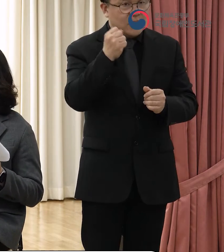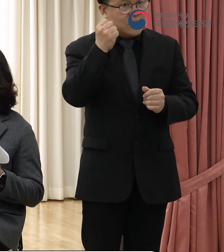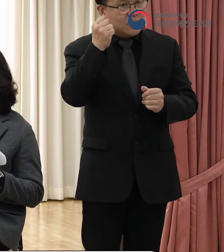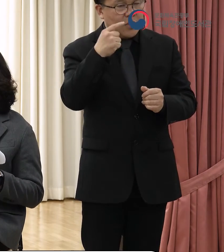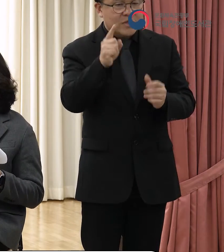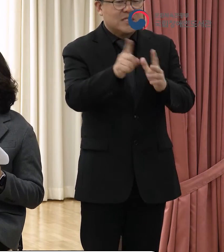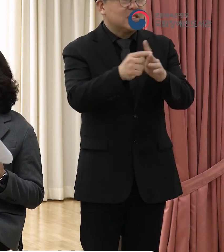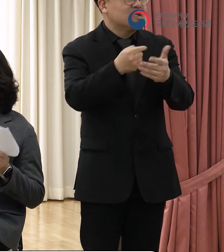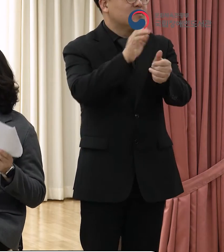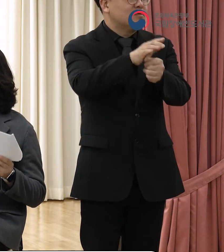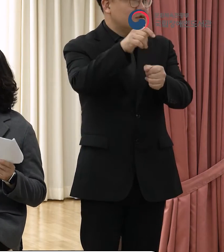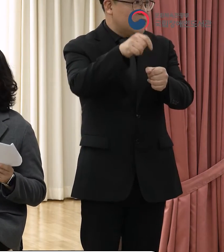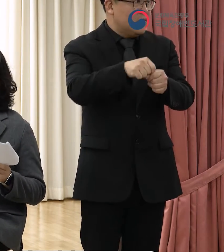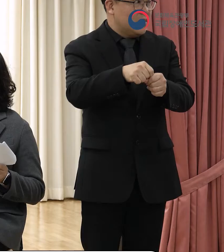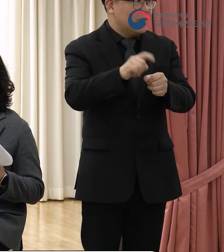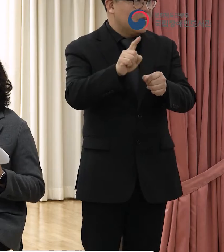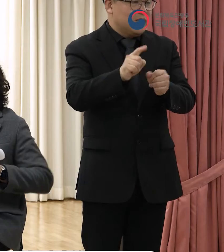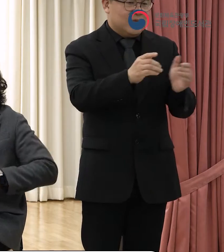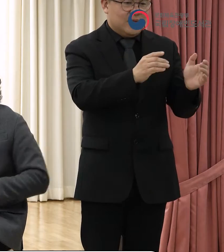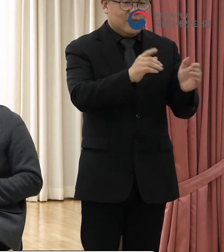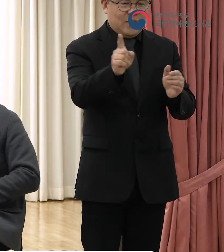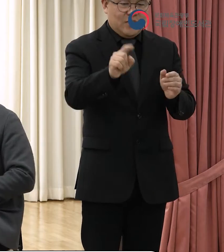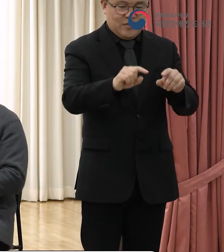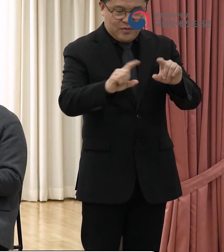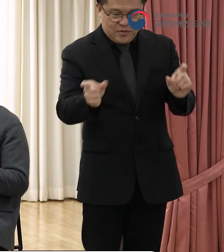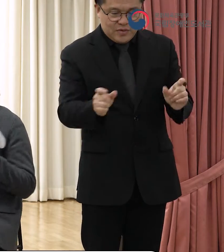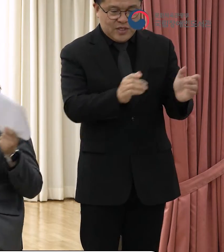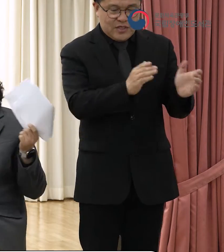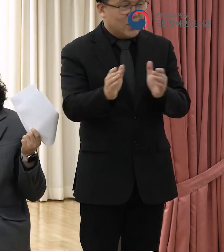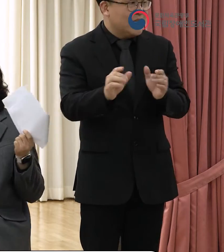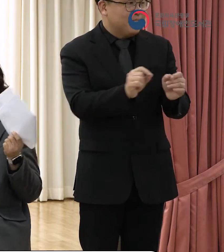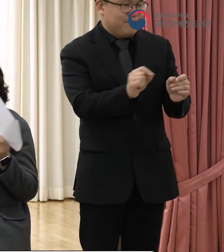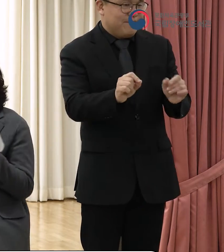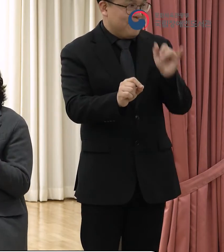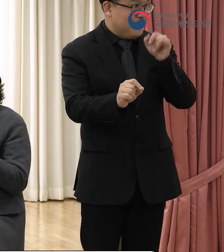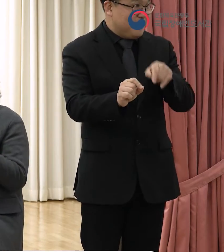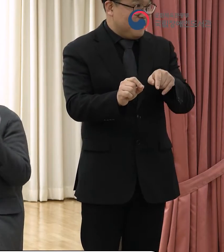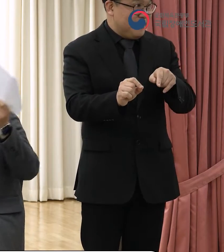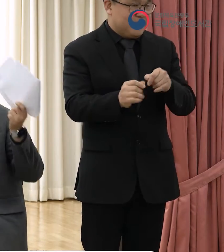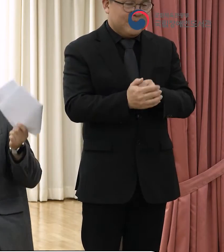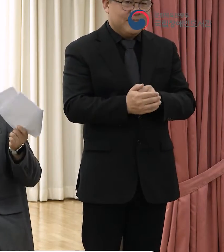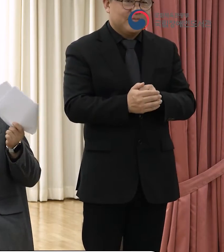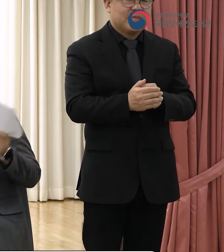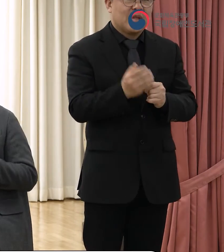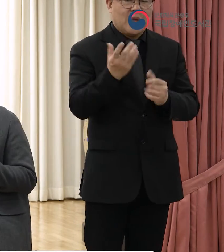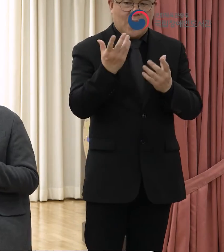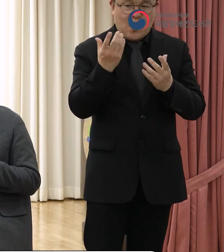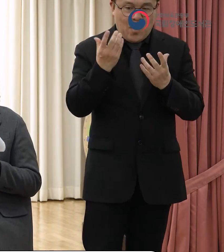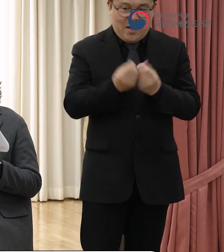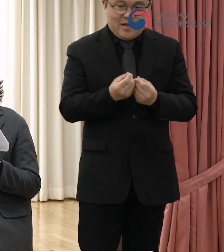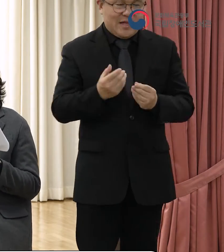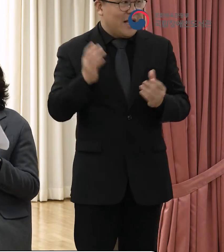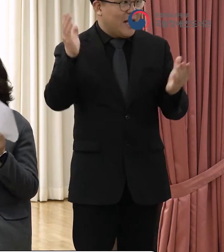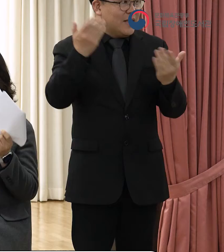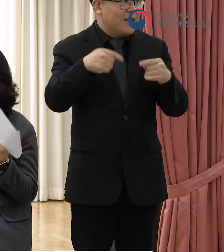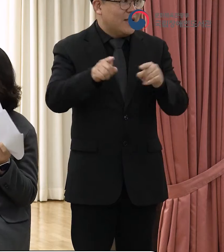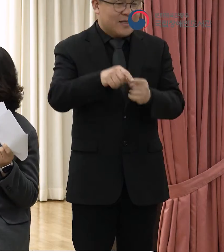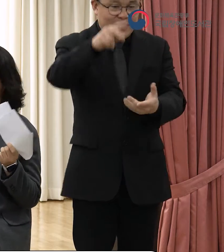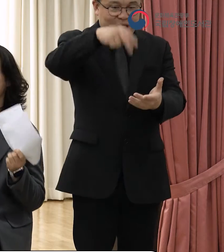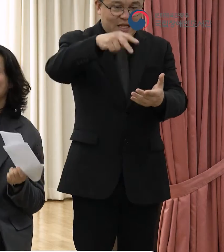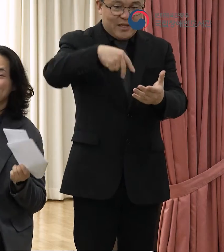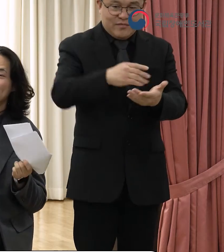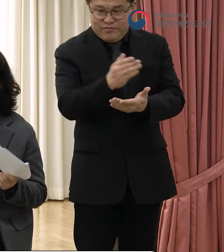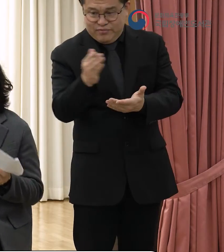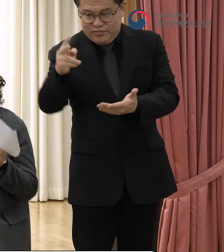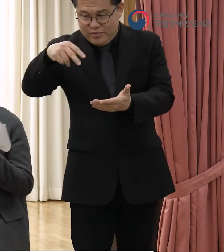좀 이해를 돕기 위한 정리하는 내용이 되게 좋았어요. 우리 아이들하고 책을 읽어보면 쭉 읽다 보면 앞에 내용을 다 못하는